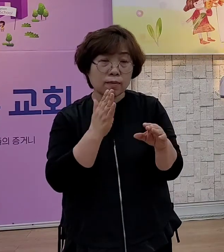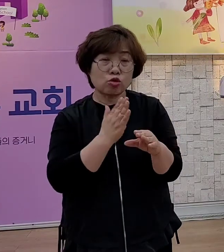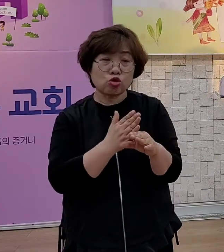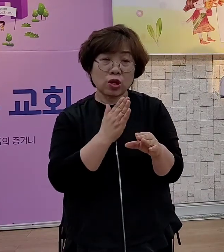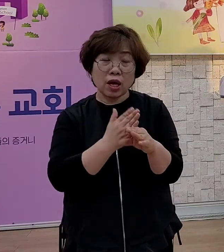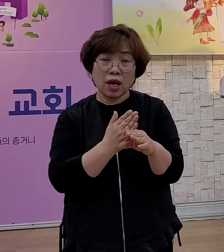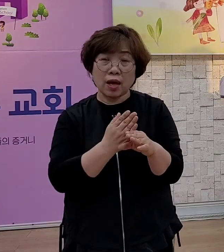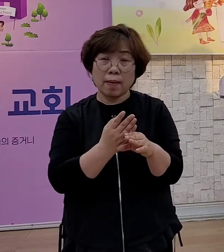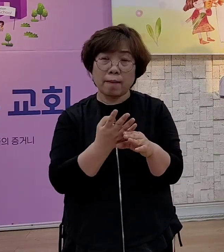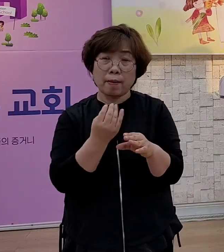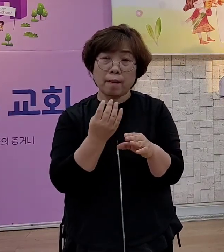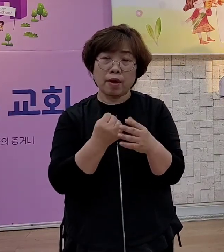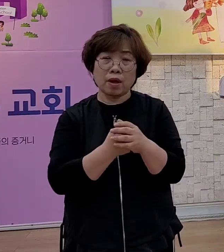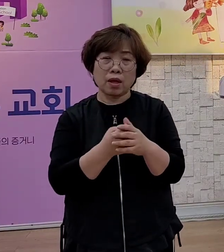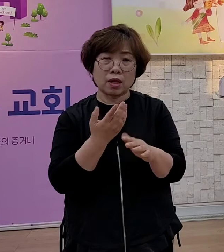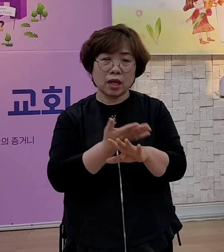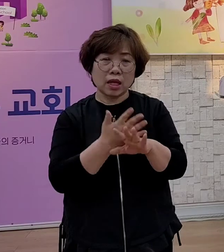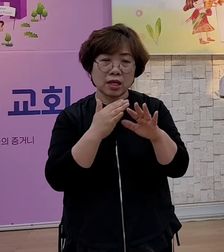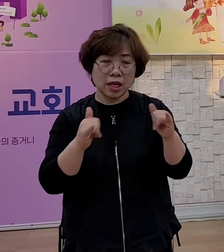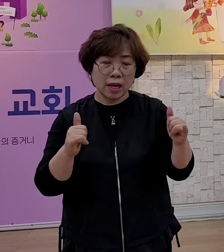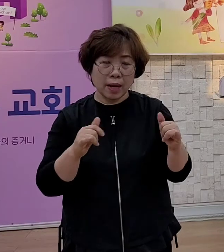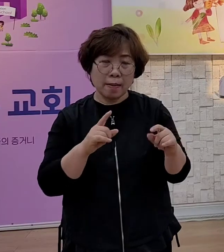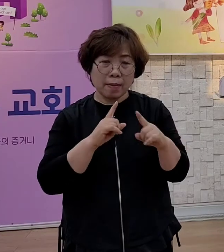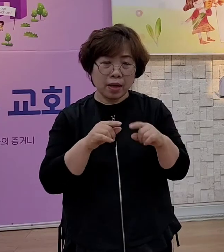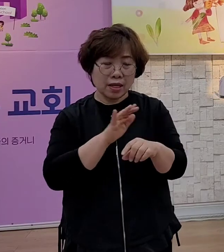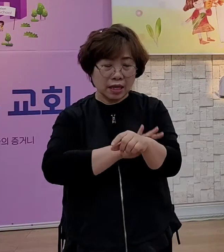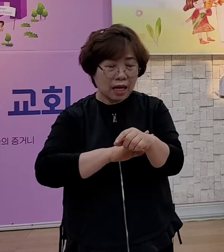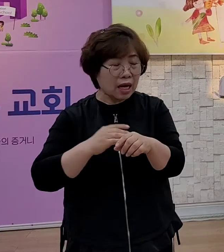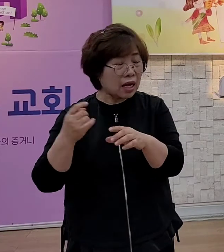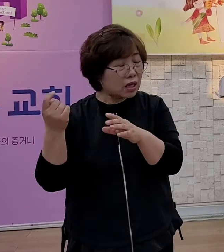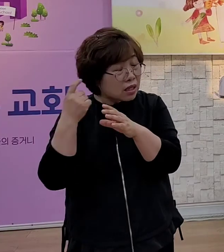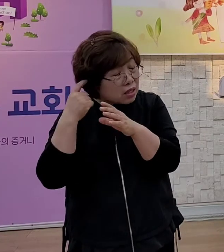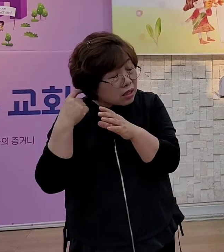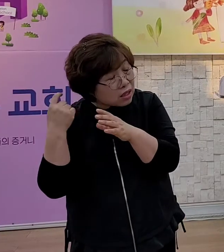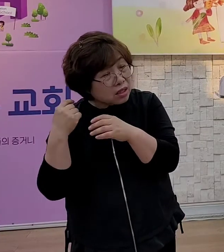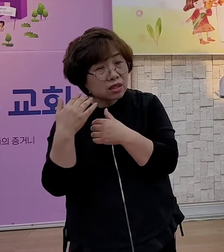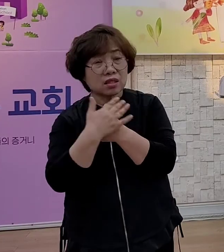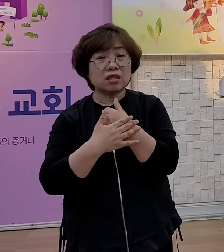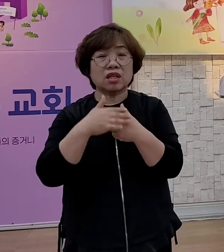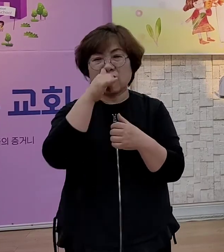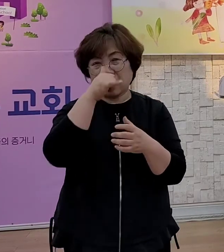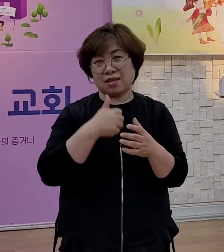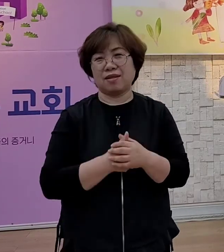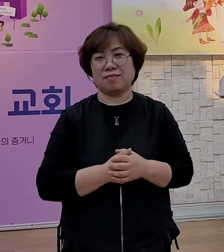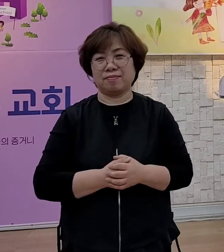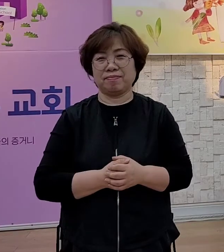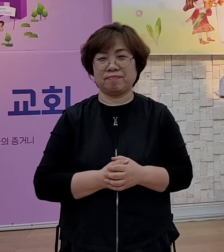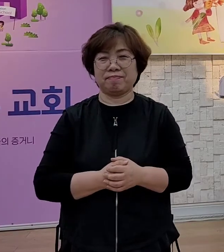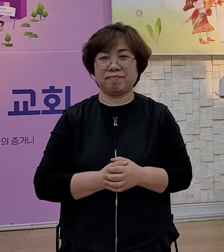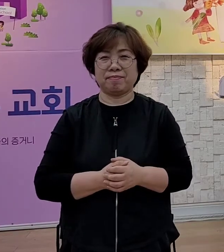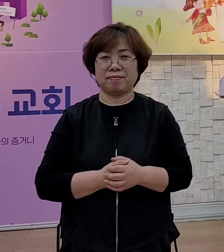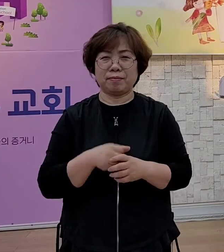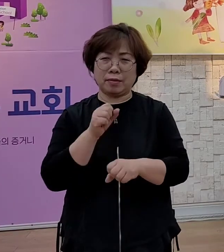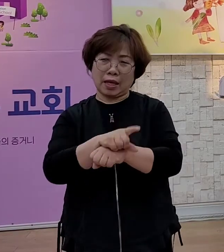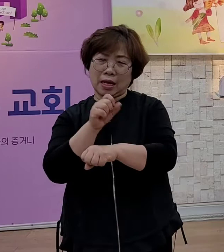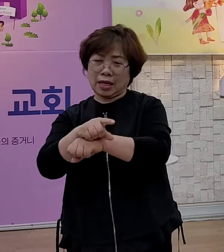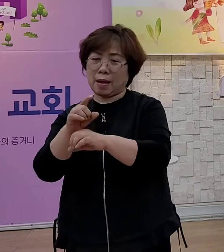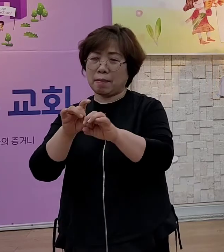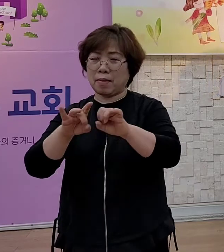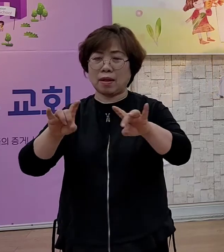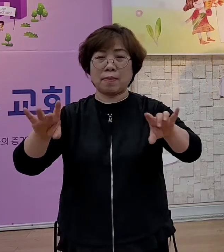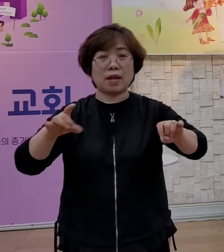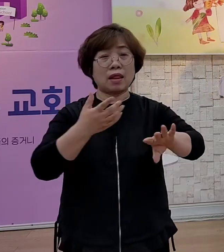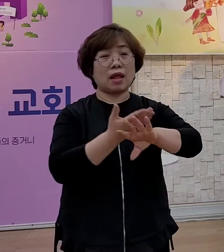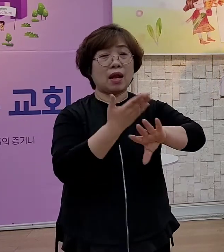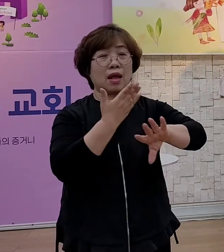분들이 남의 말을 잘 들어주는 은사가 있어요. 참 이 기질마다 다릅니다. 그래서 뭐